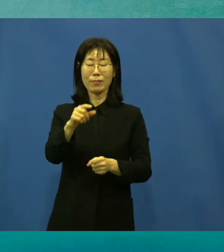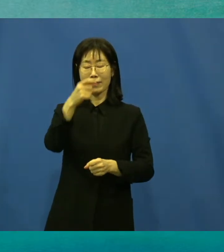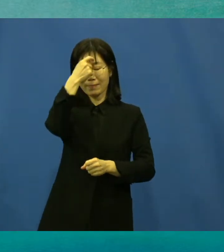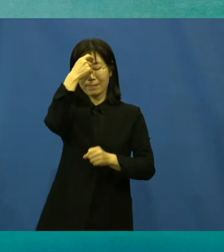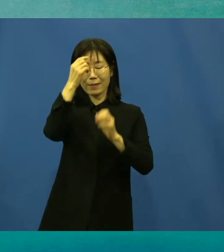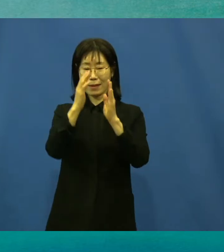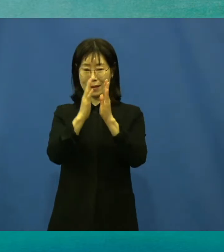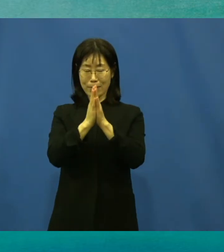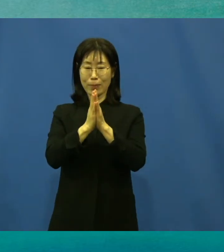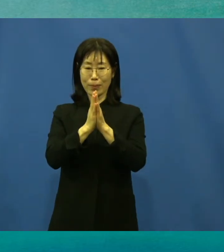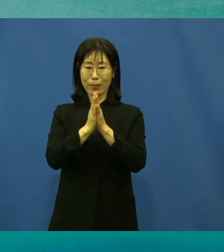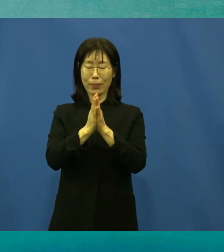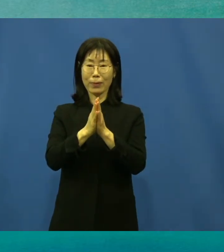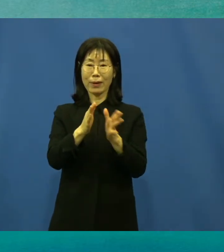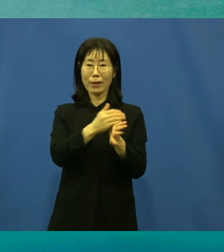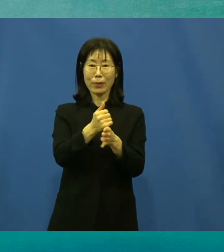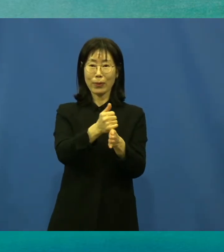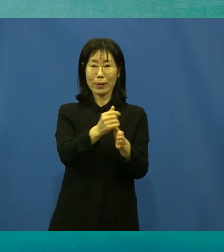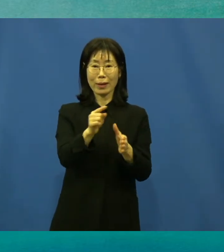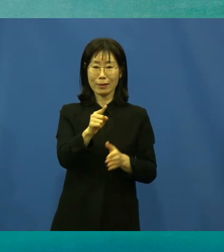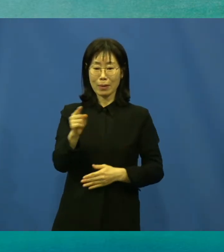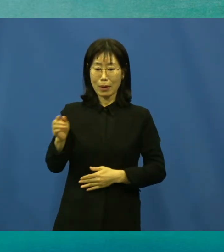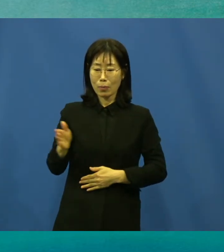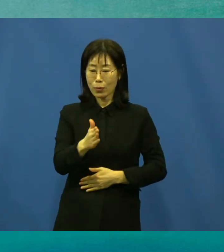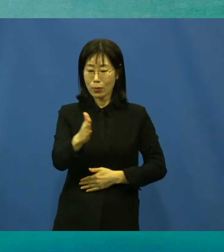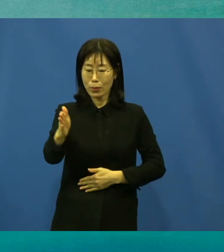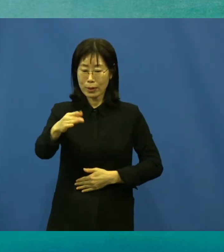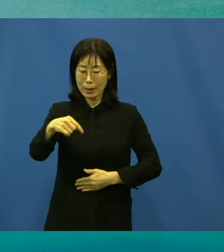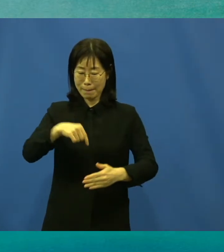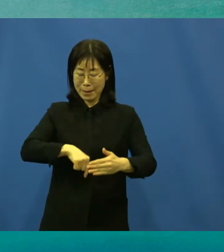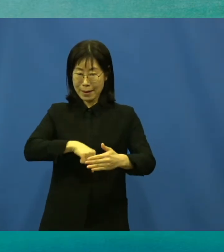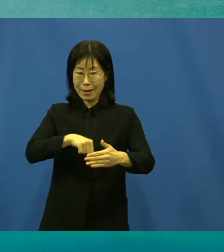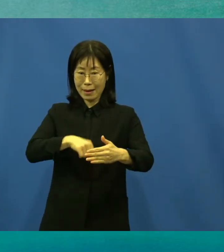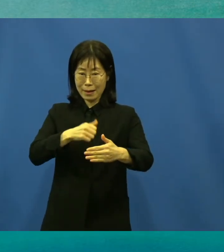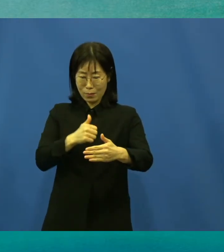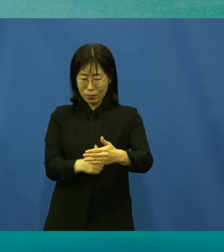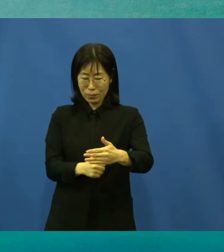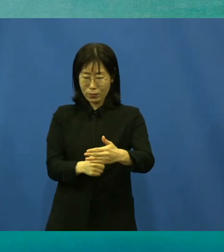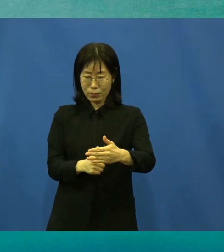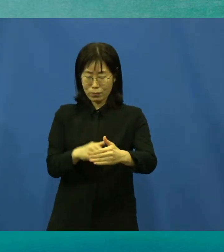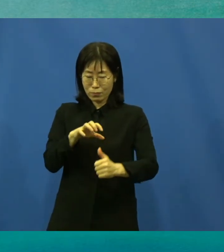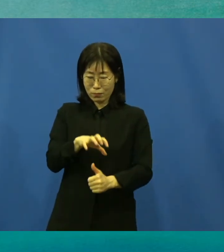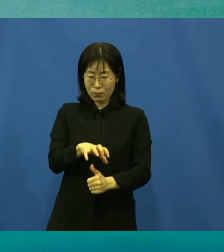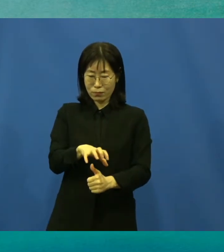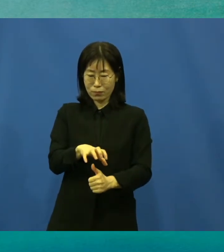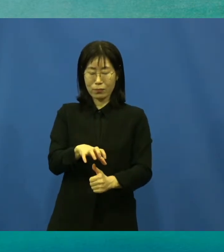요나는 물고기 뱃속에서 기도하고 있습니다.